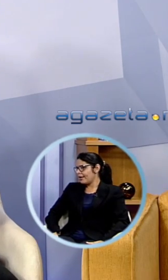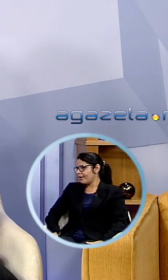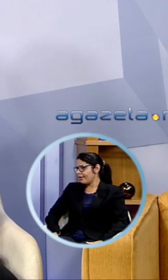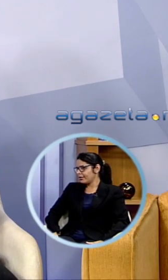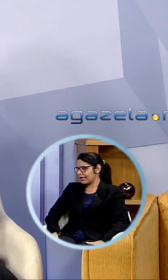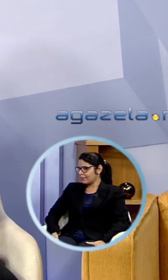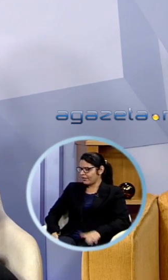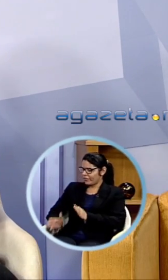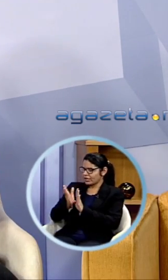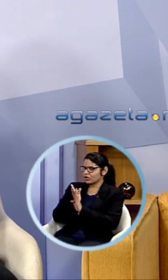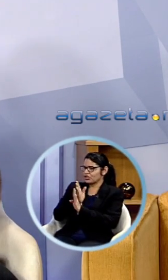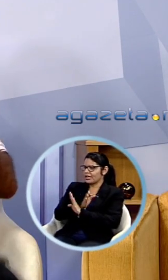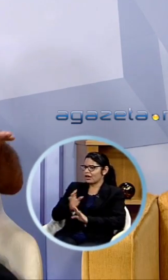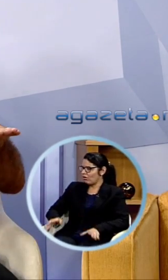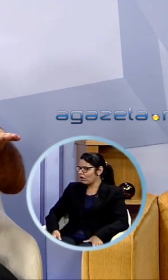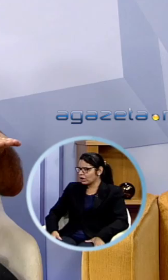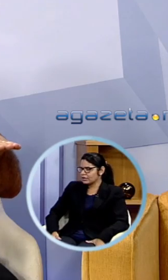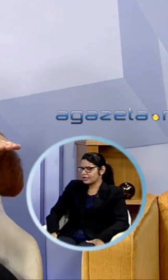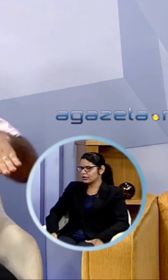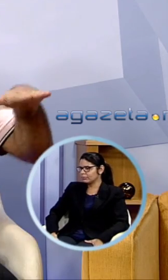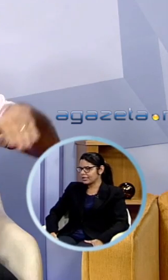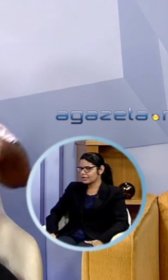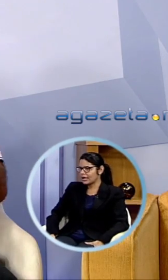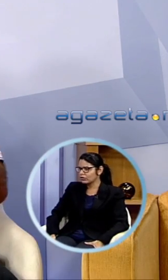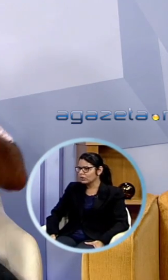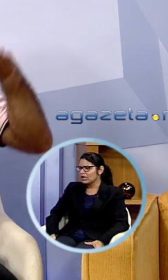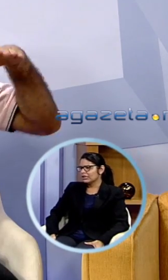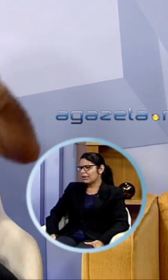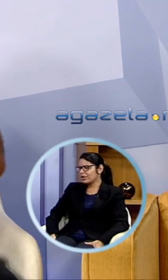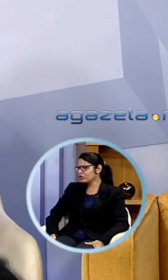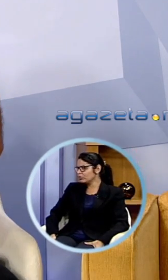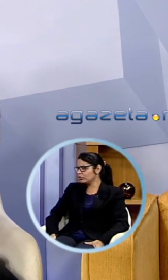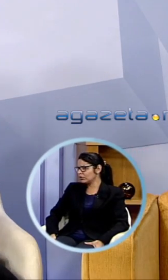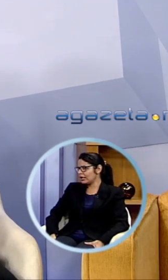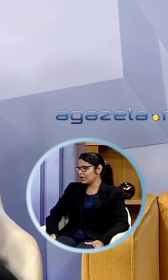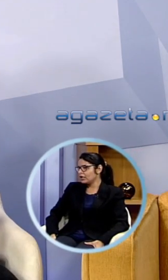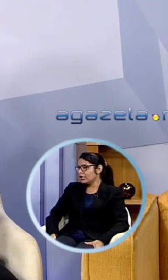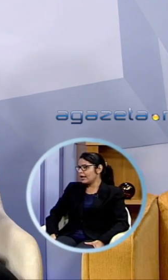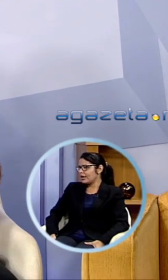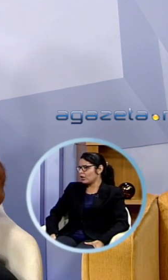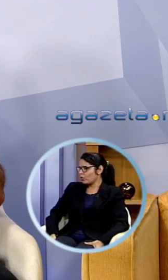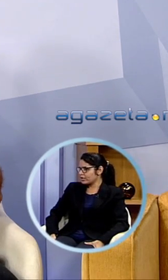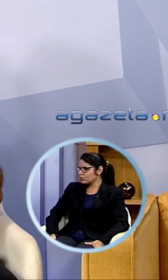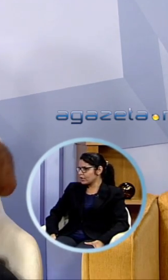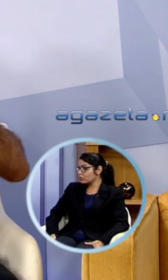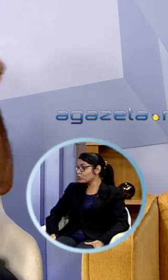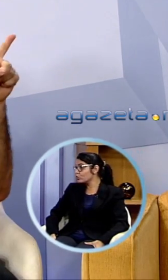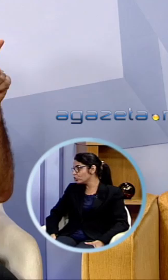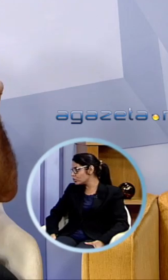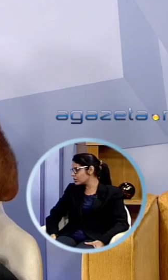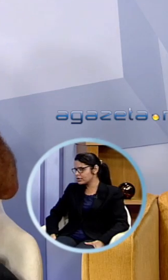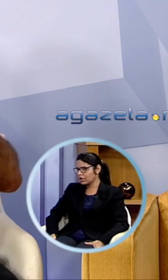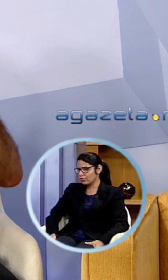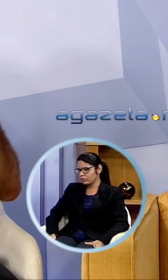E daqui pra frente que eu cheguei agora nesse ano passado depende muito né e eu conheço 200